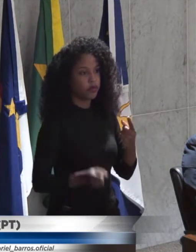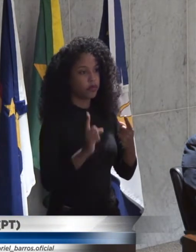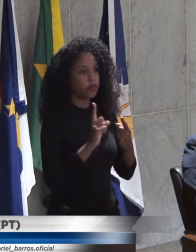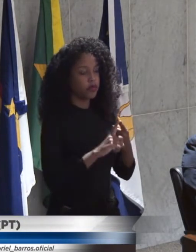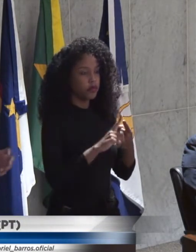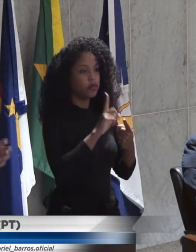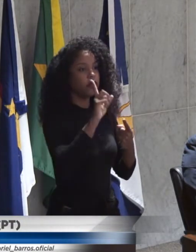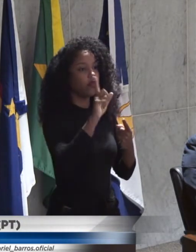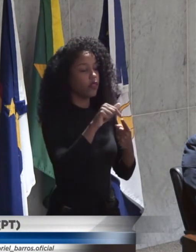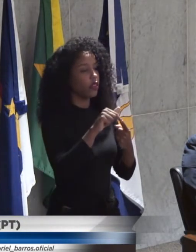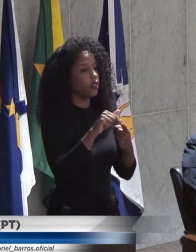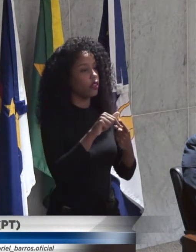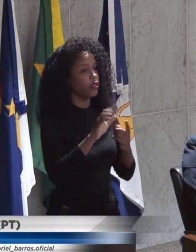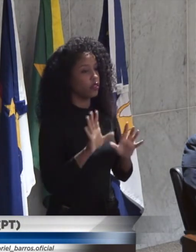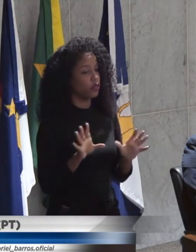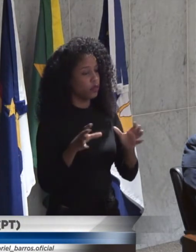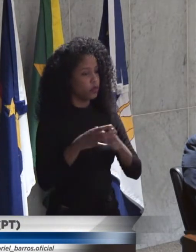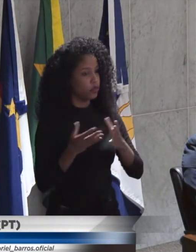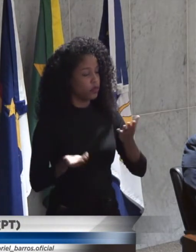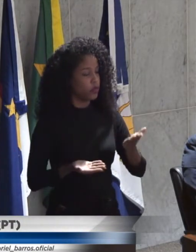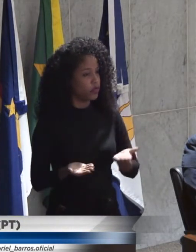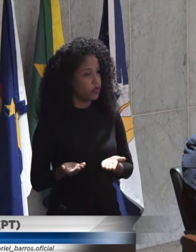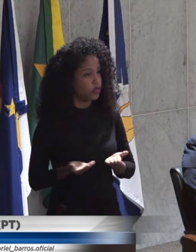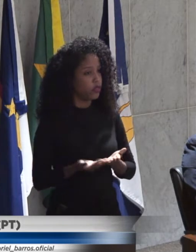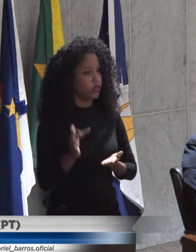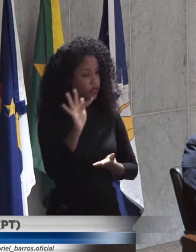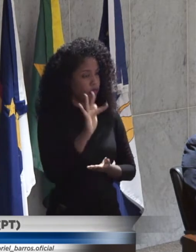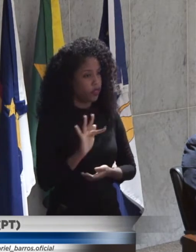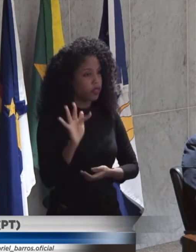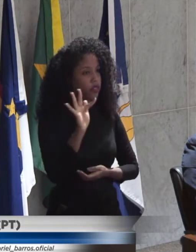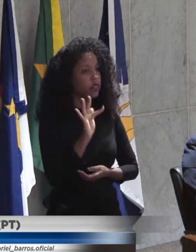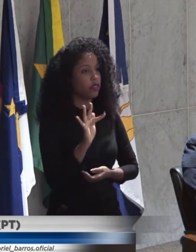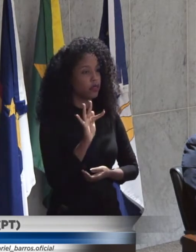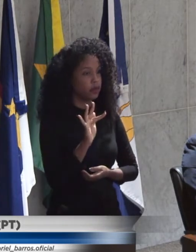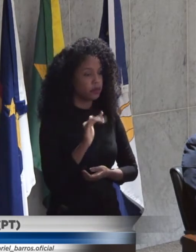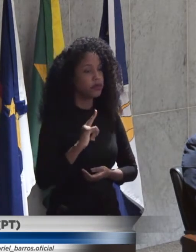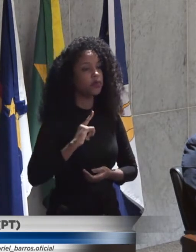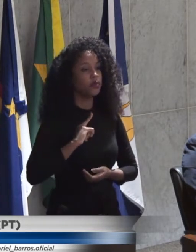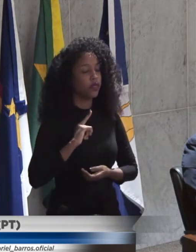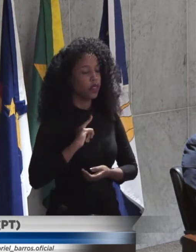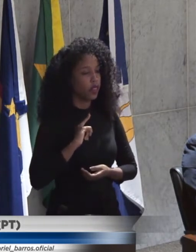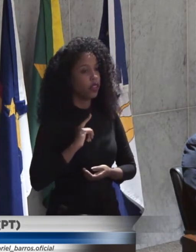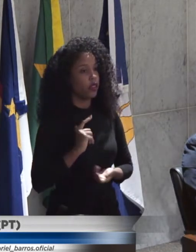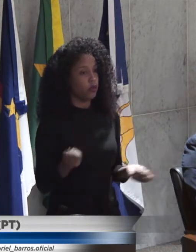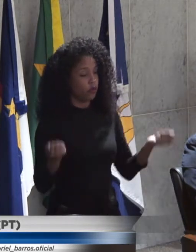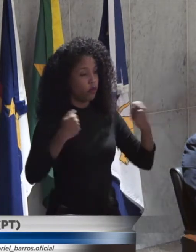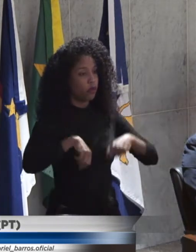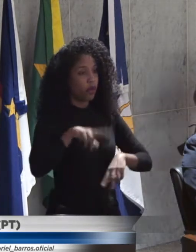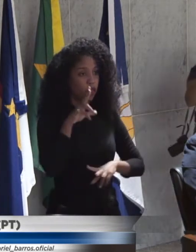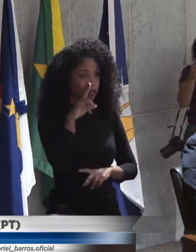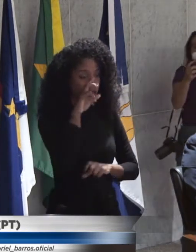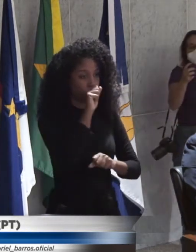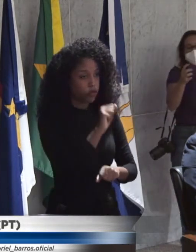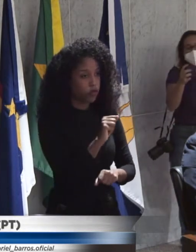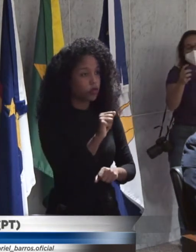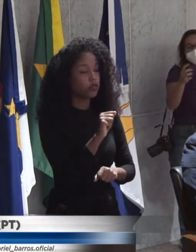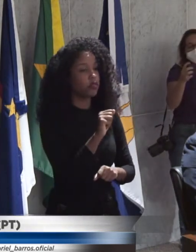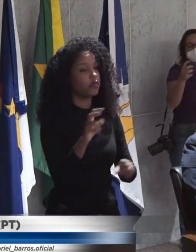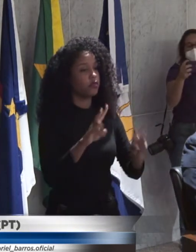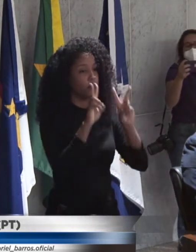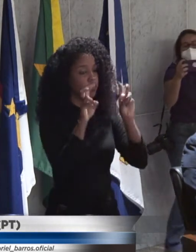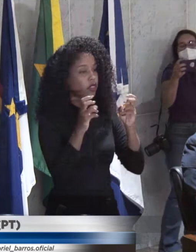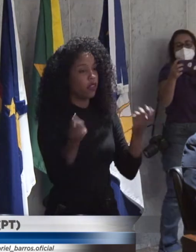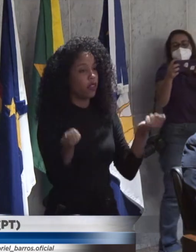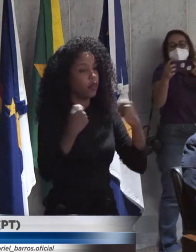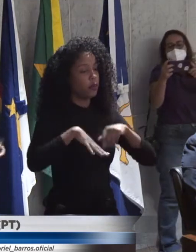ligada à Organização dos Servidores Federais, que tem uma força gigante também do ponto de vista da sua